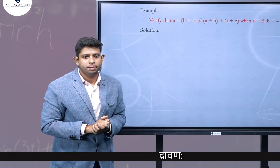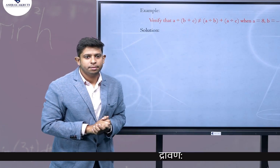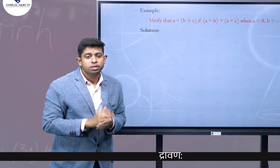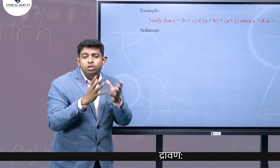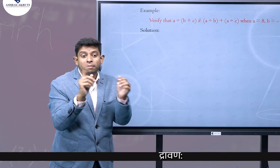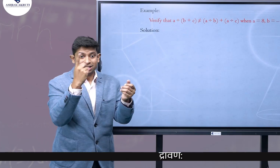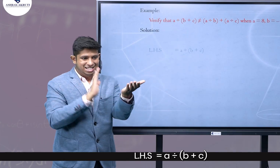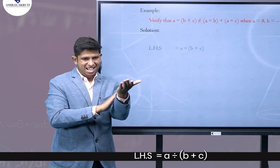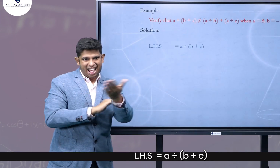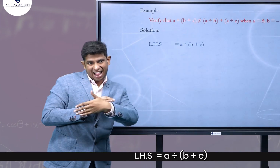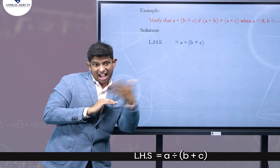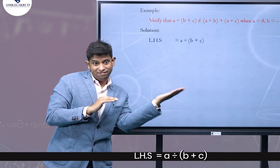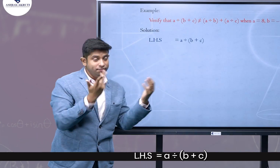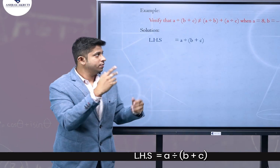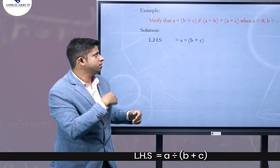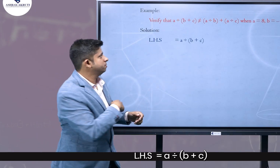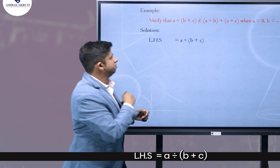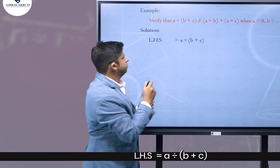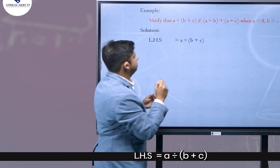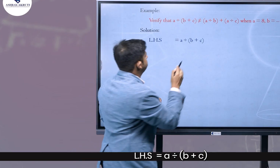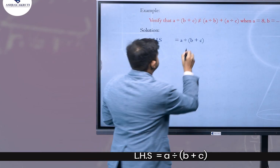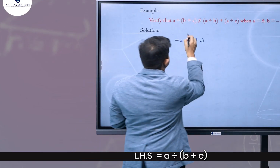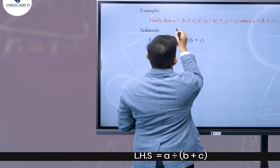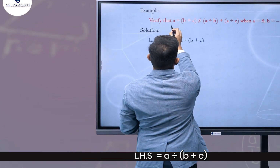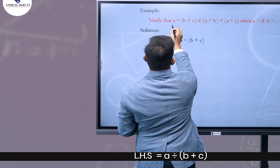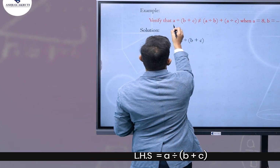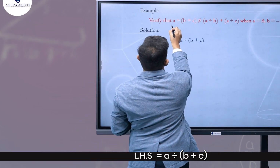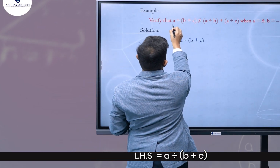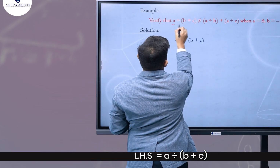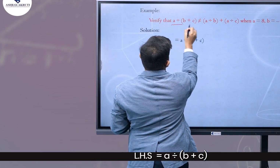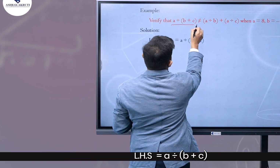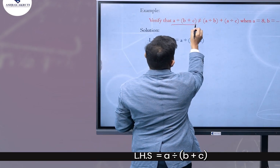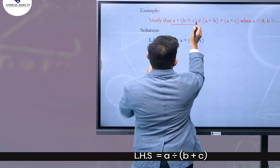द्रावण. LHS a डिवाइडेड बाय b प्लस c देतो